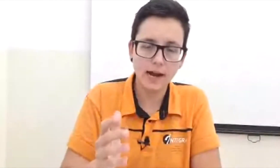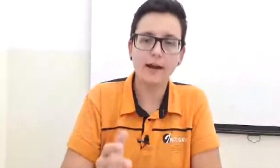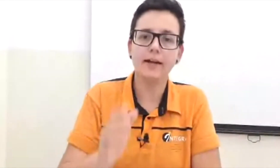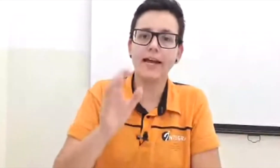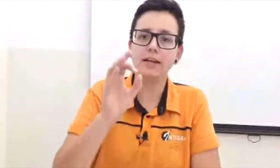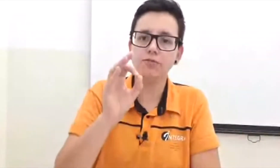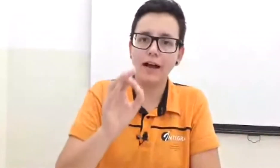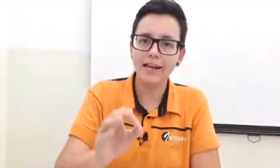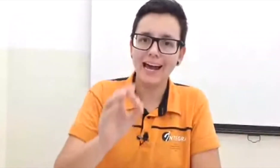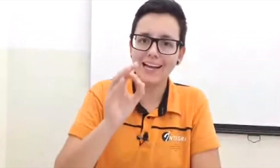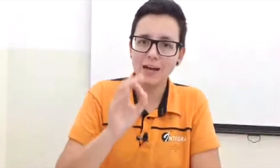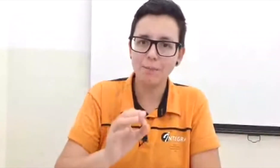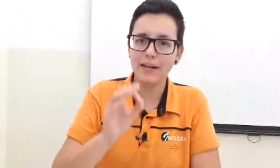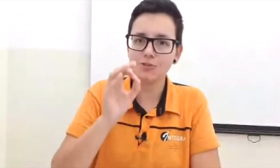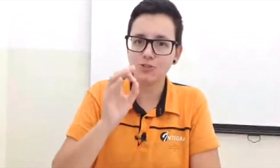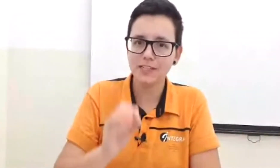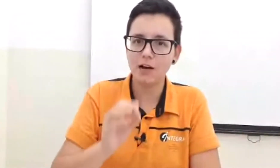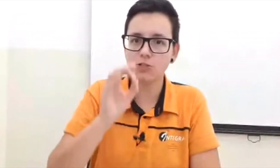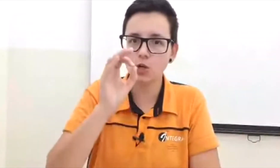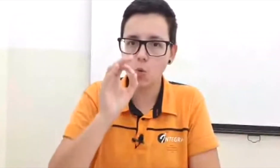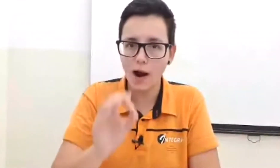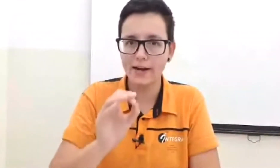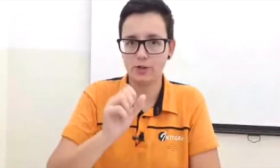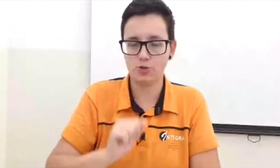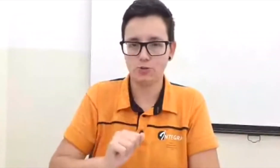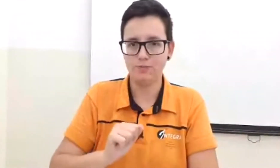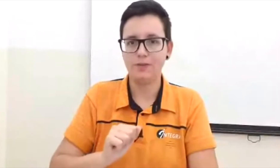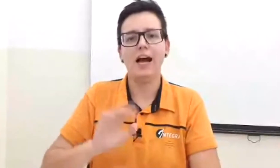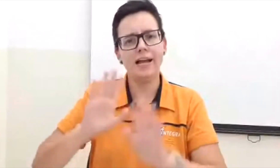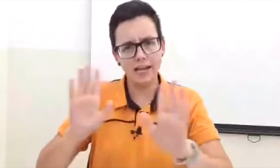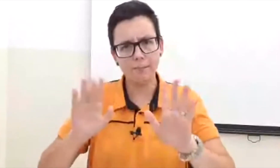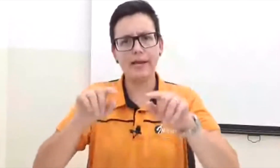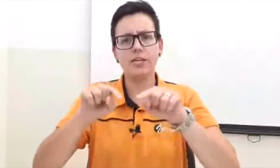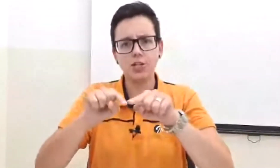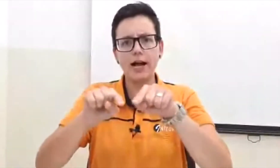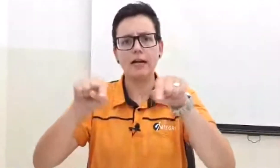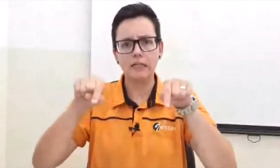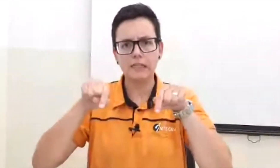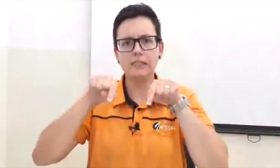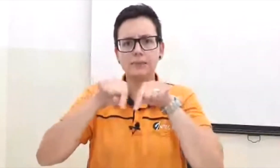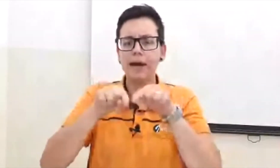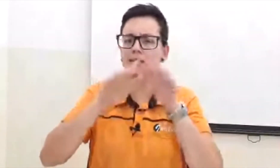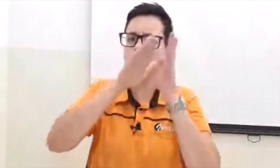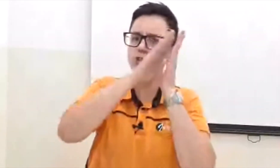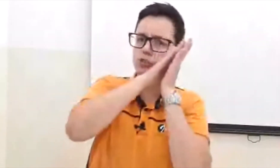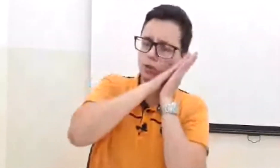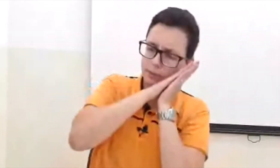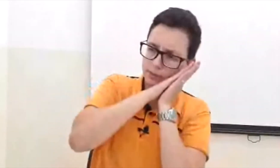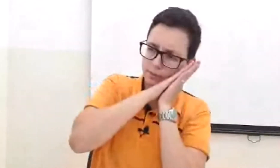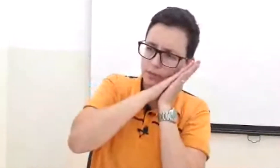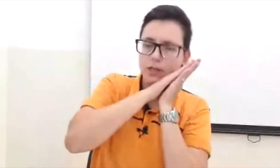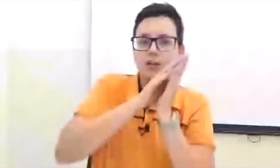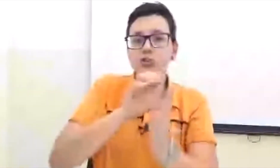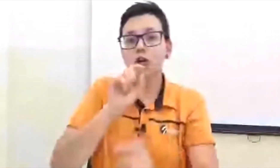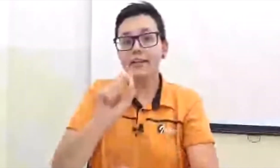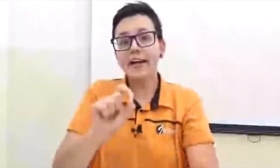contextualizar, ele vai lá e aprende o sinal de quarto. Aí ele aprende, espaço de dormir. Só que aí